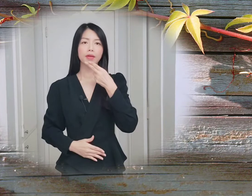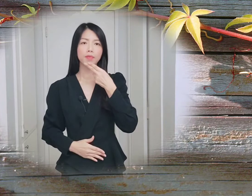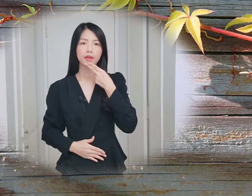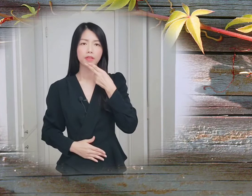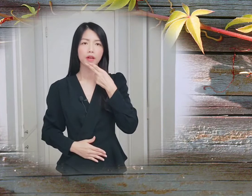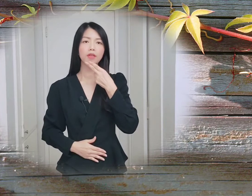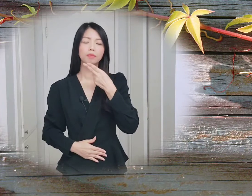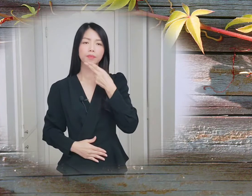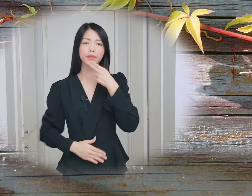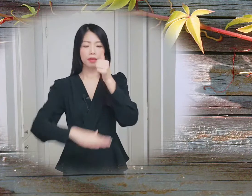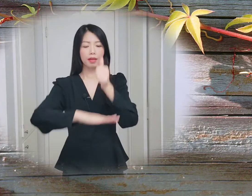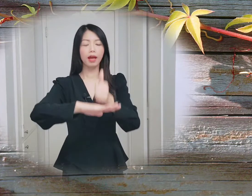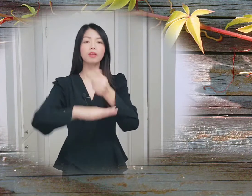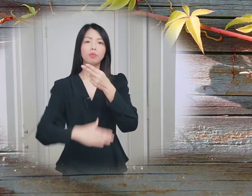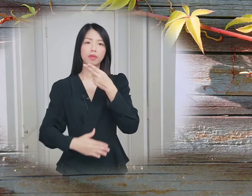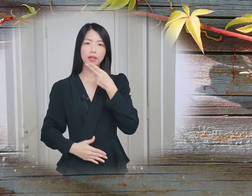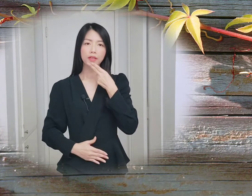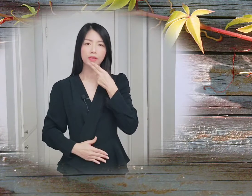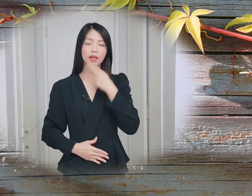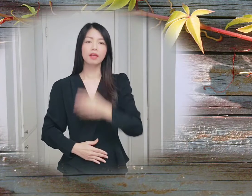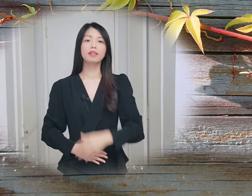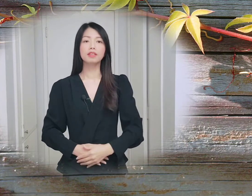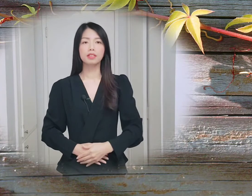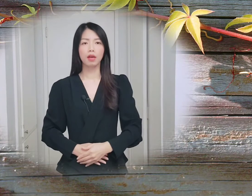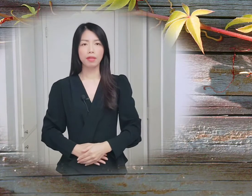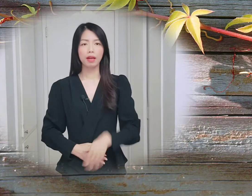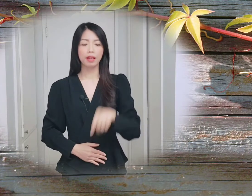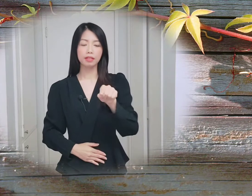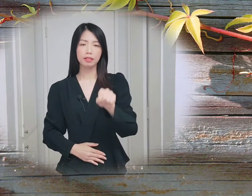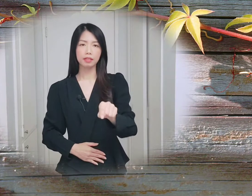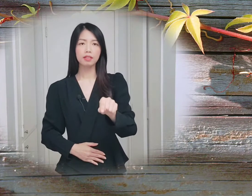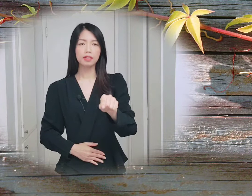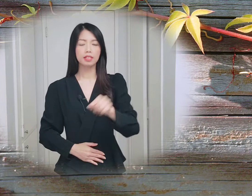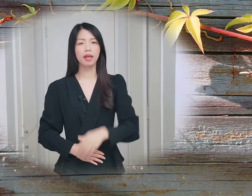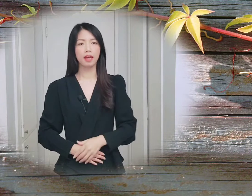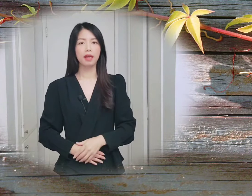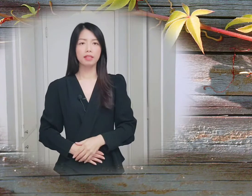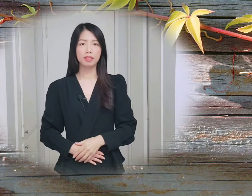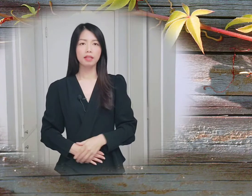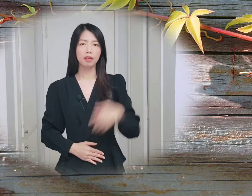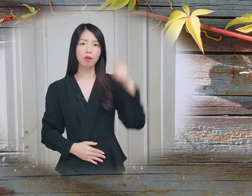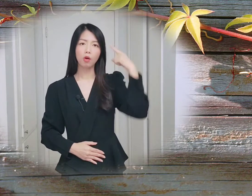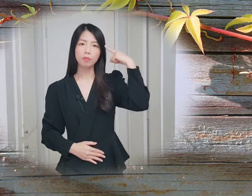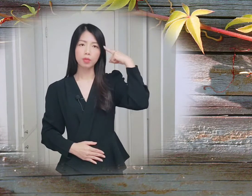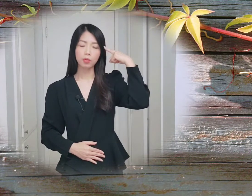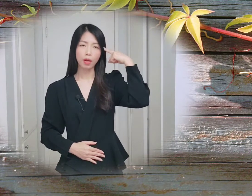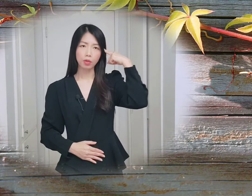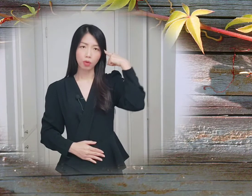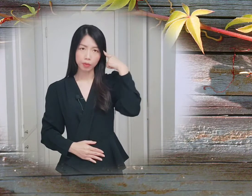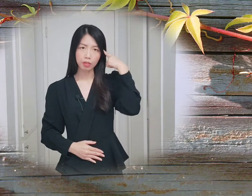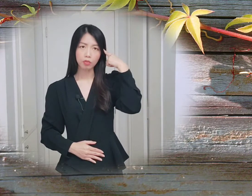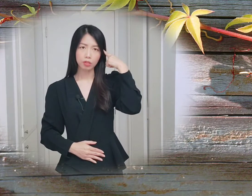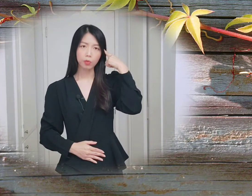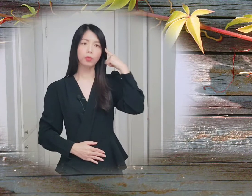아까 말씀드렸죠. 한없는 그 지혜와 사랑, 그 지혜. 지혜는요, 검지로